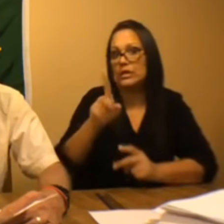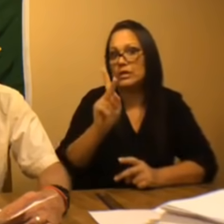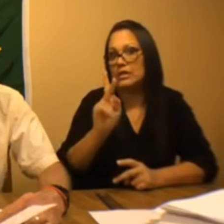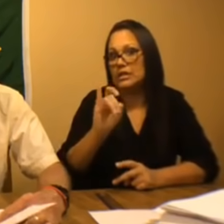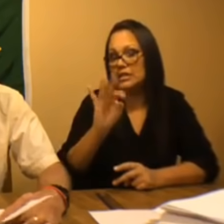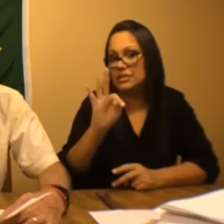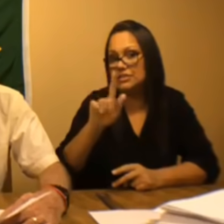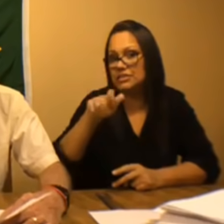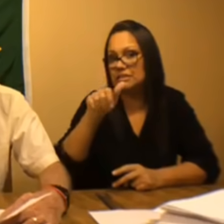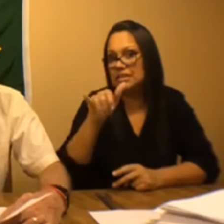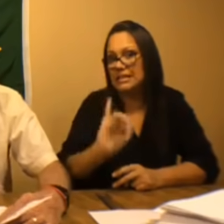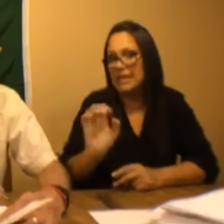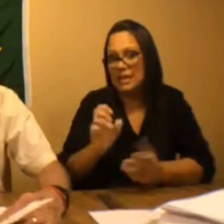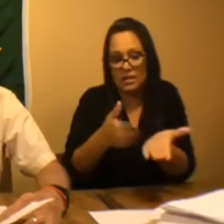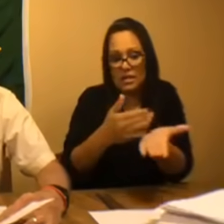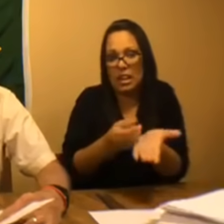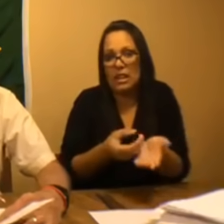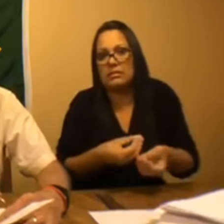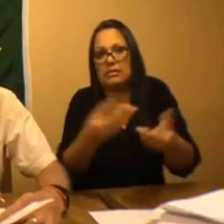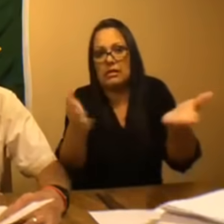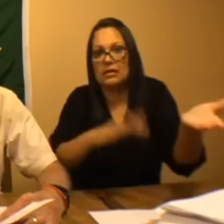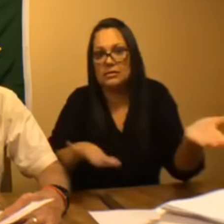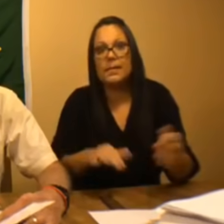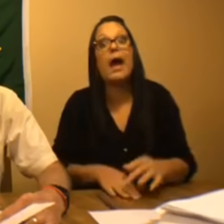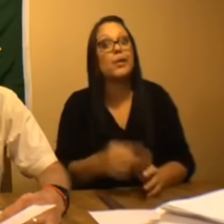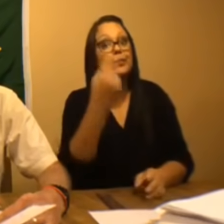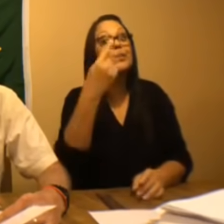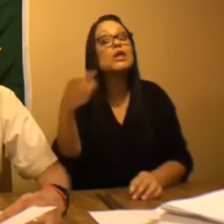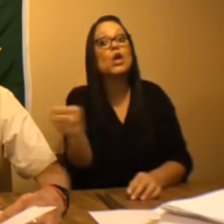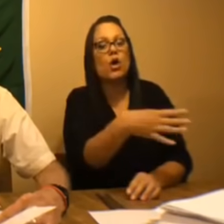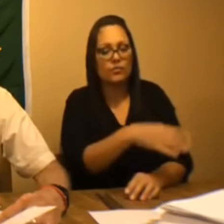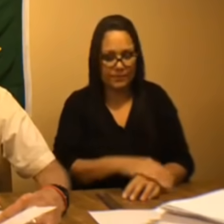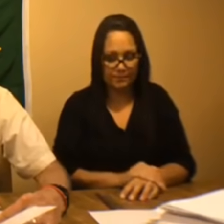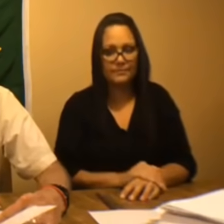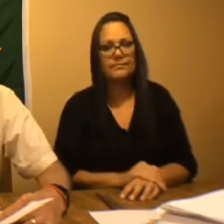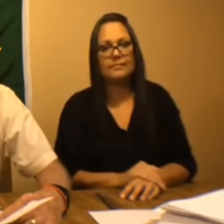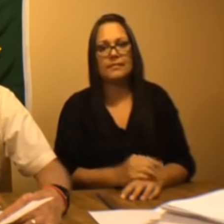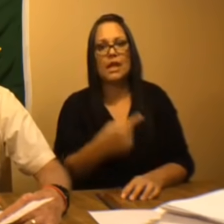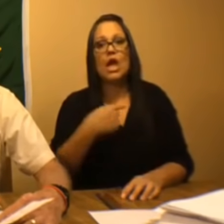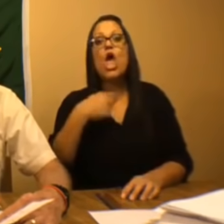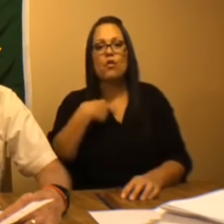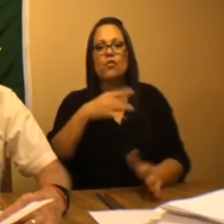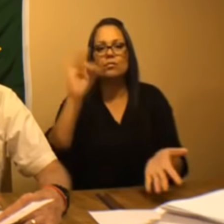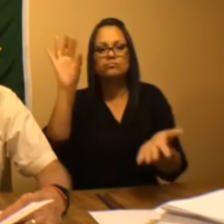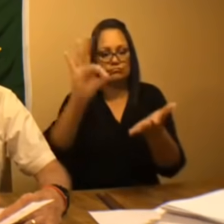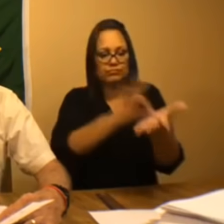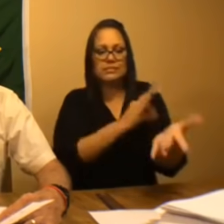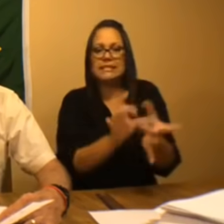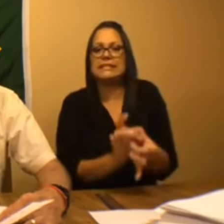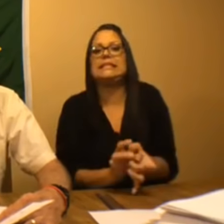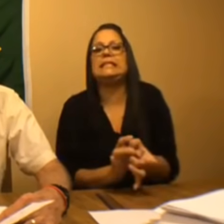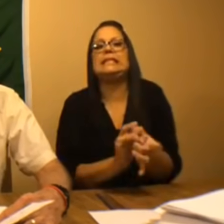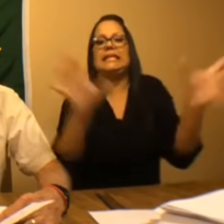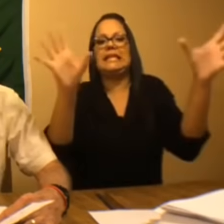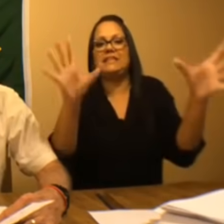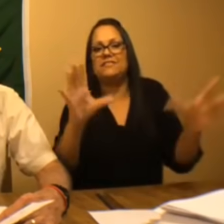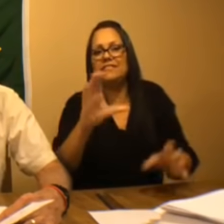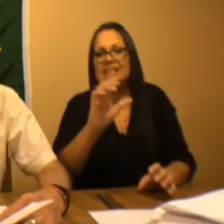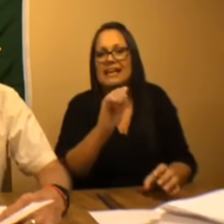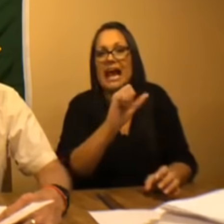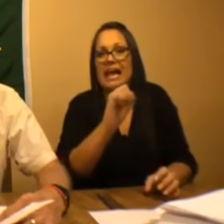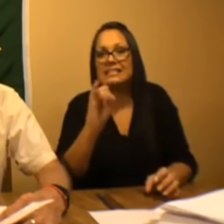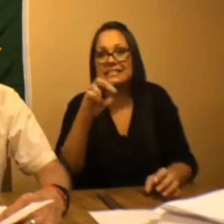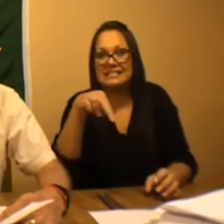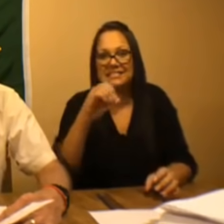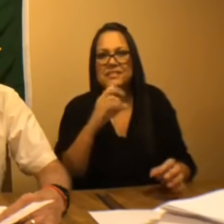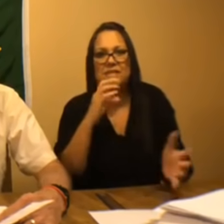aquela história toda aqui. Mais ainda, essa nova, que eu vou legalizar os cassinos do Brasil. Eu vou legalizar os